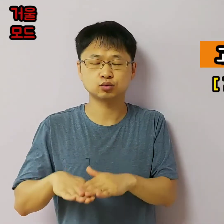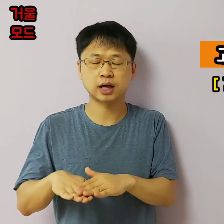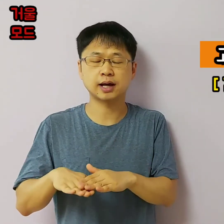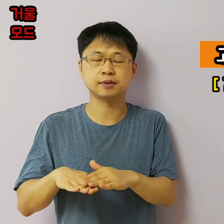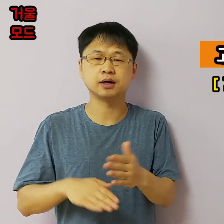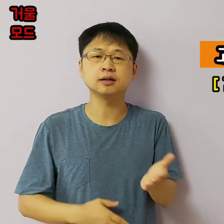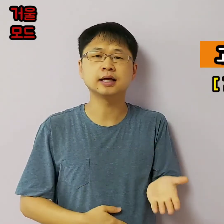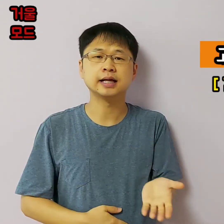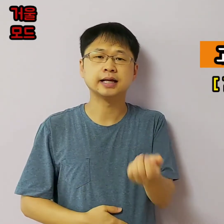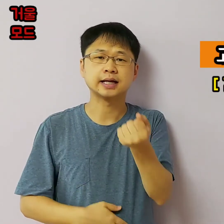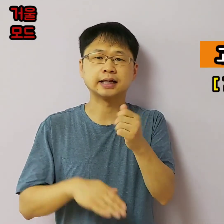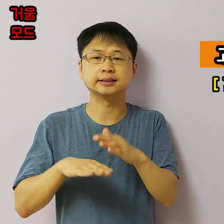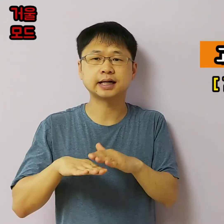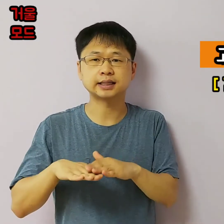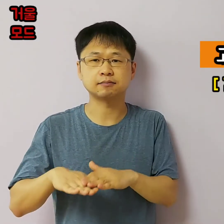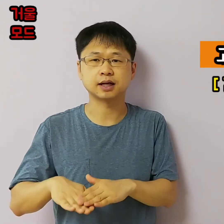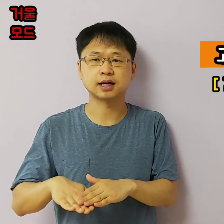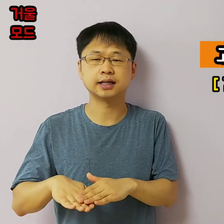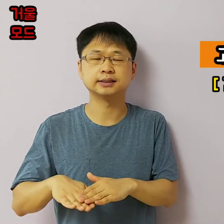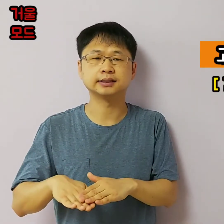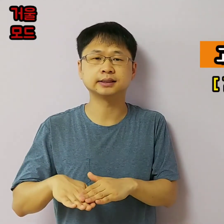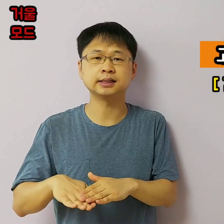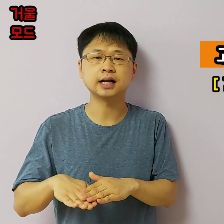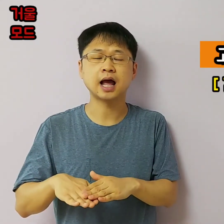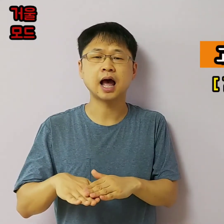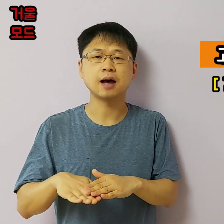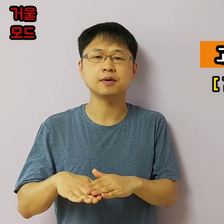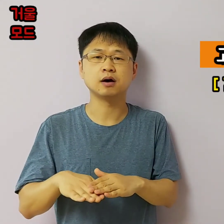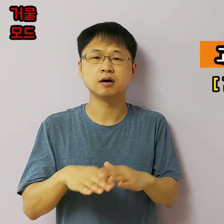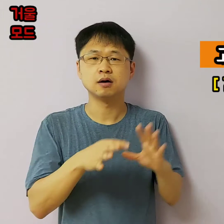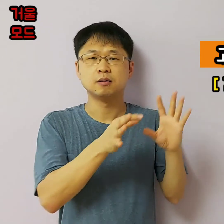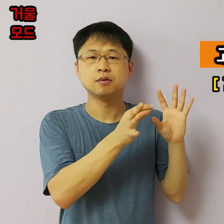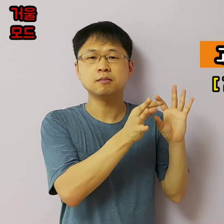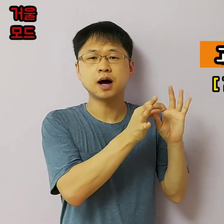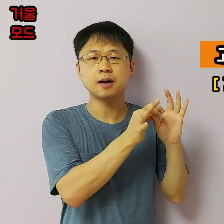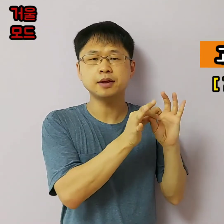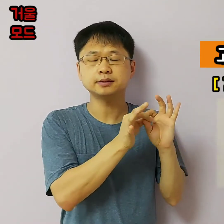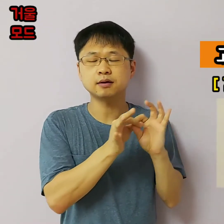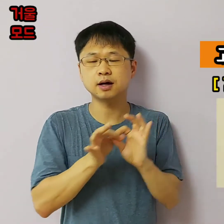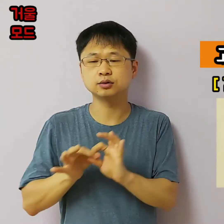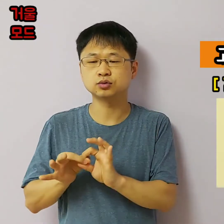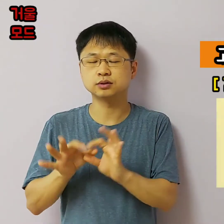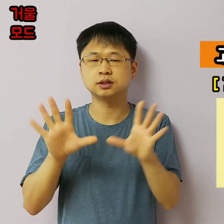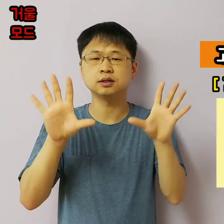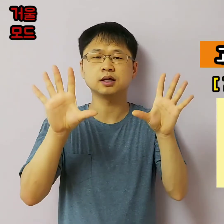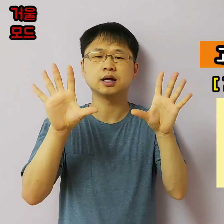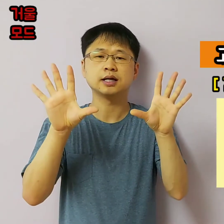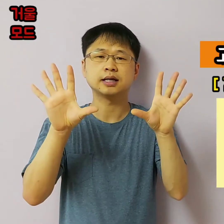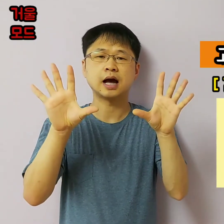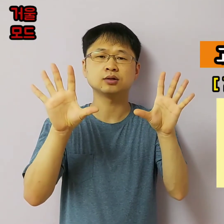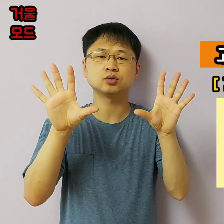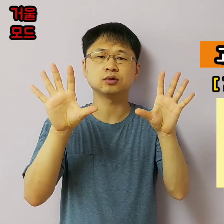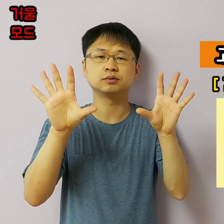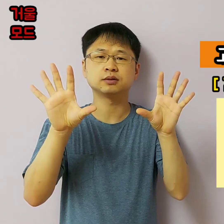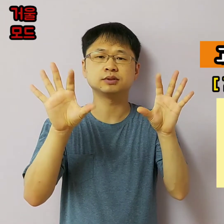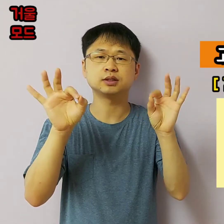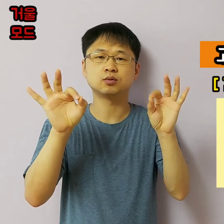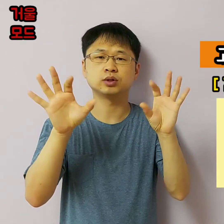두다 하면 간직하다입니다. 간직을 하며, 뭐뭐 하면서 하는 수어는 양손 엄지검지를